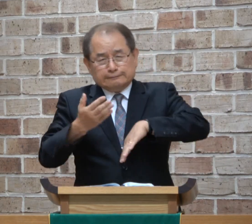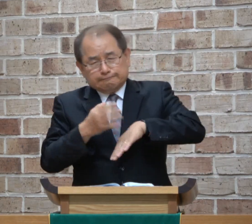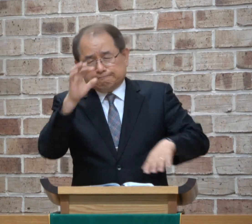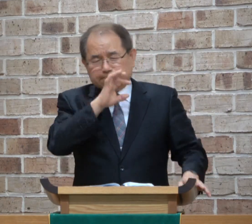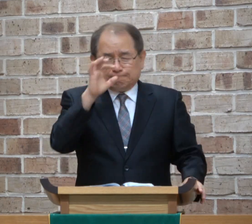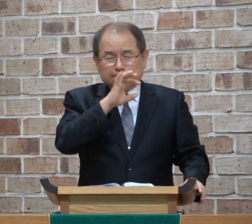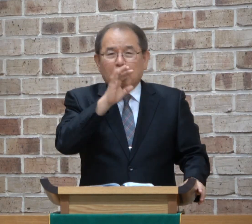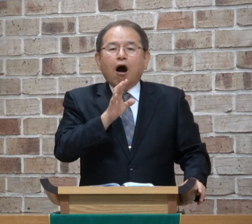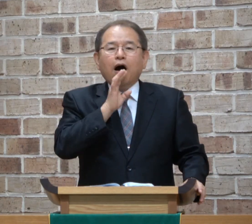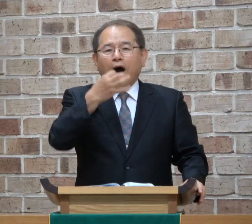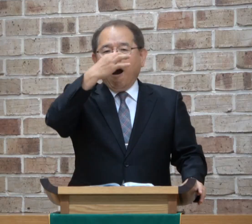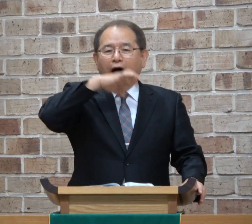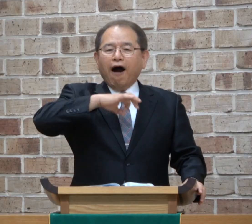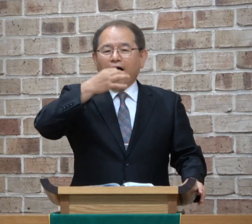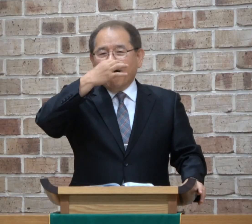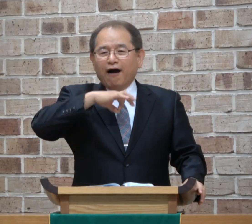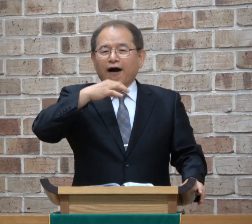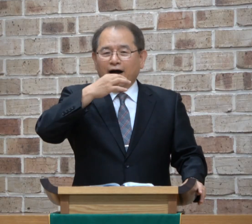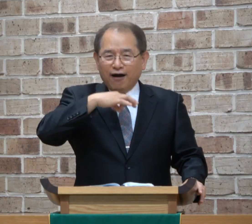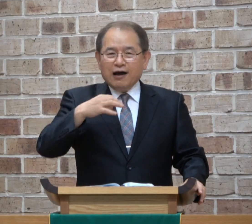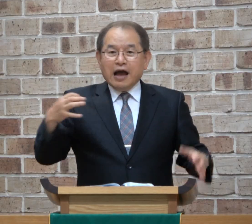여러분 육체의 모든 훈련은 정말 유익함이 있습니다.